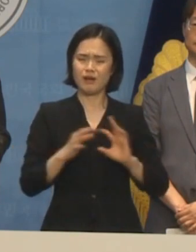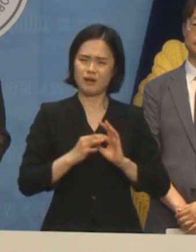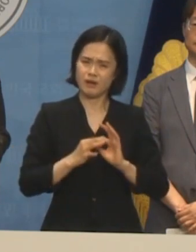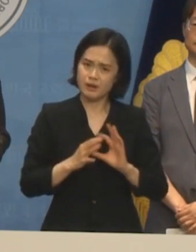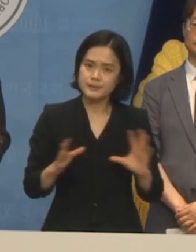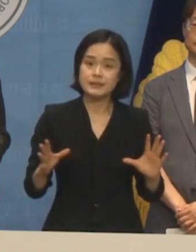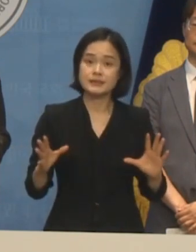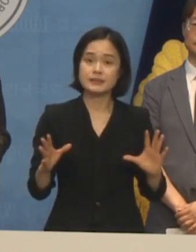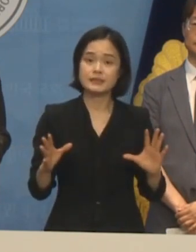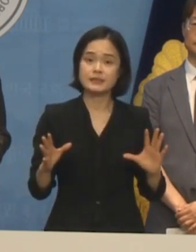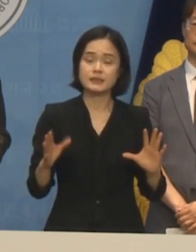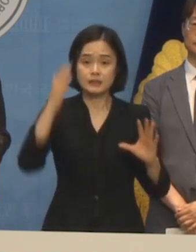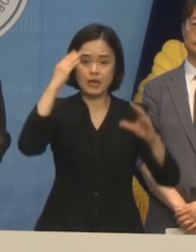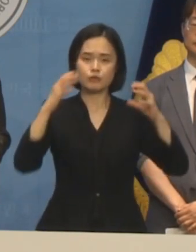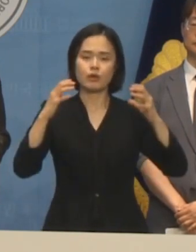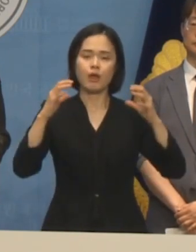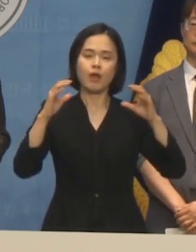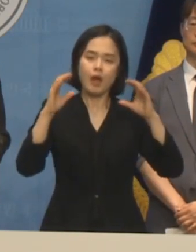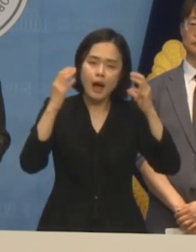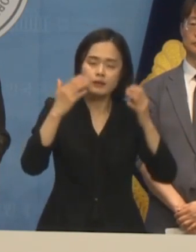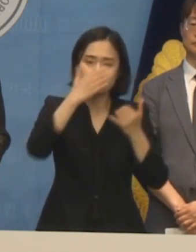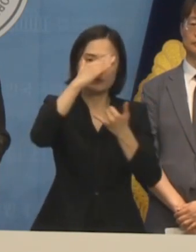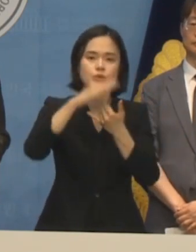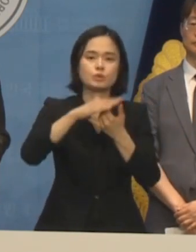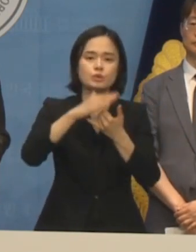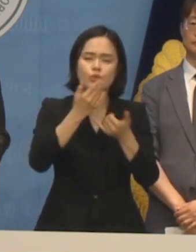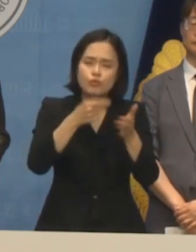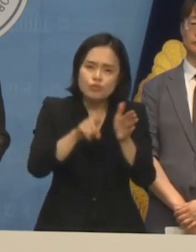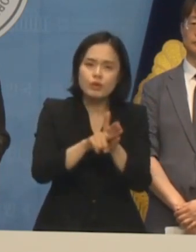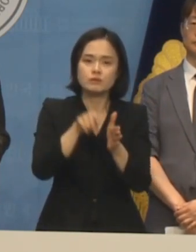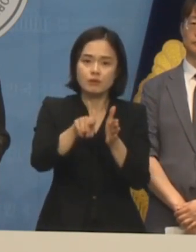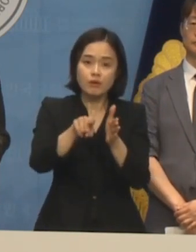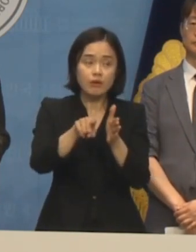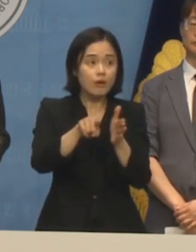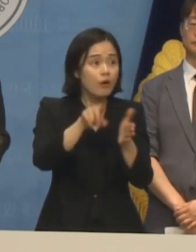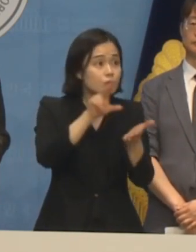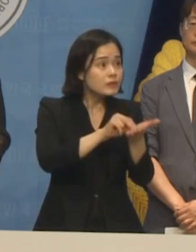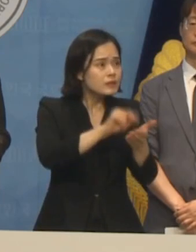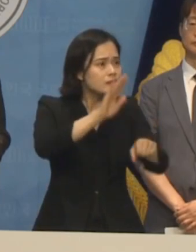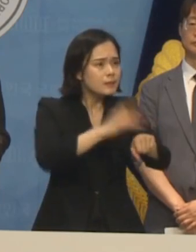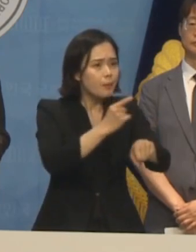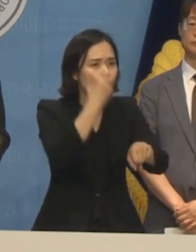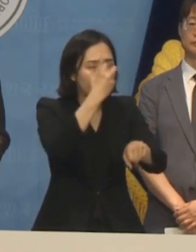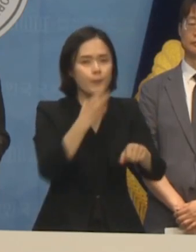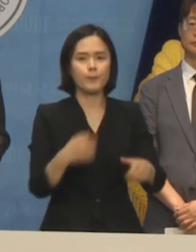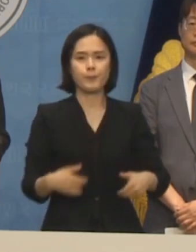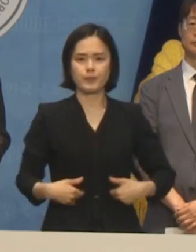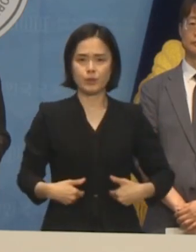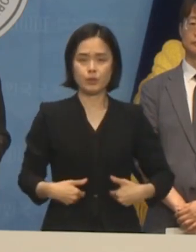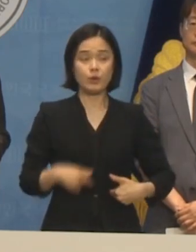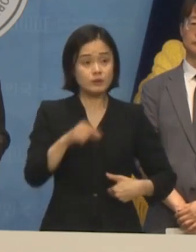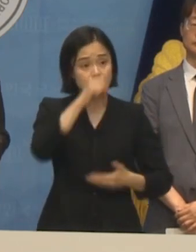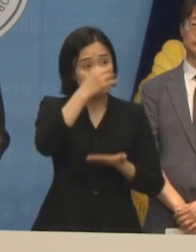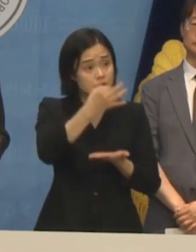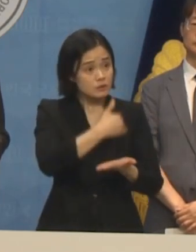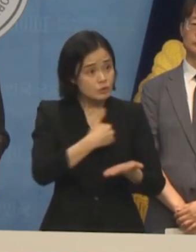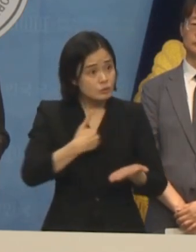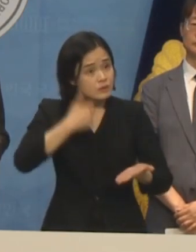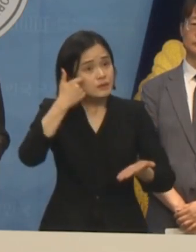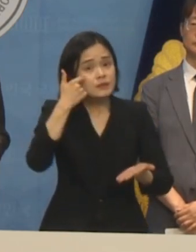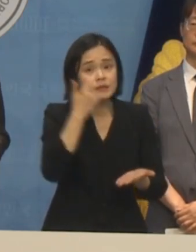아이들의 문제입니다. 현재 얼마나 개발되었는지, 상용화가 가능한 예산 안에서 진행될 수 있는지, 기존의